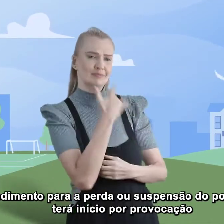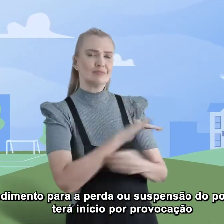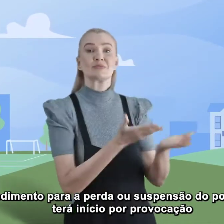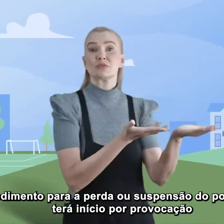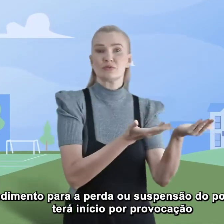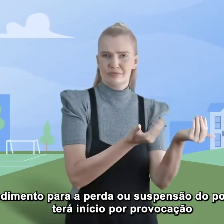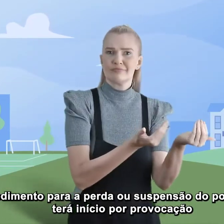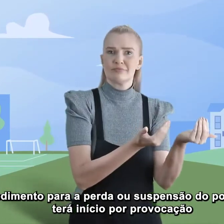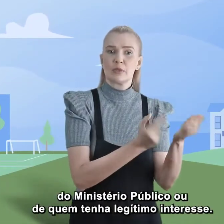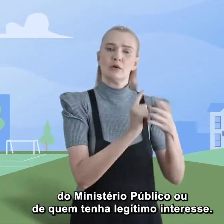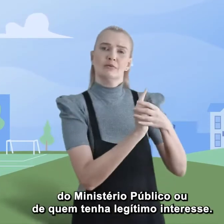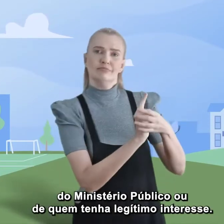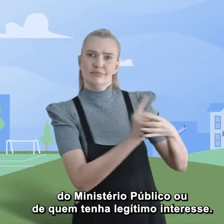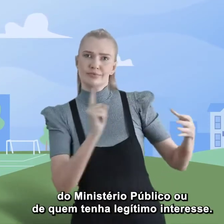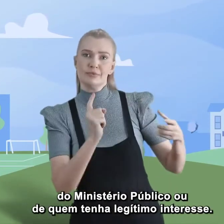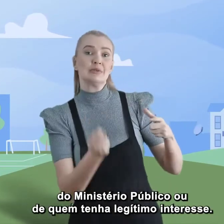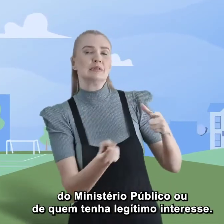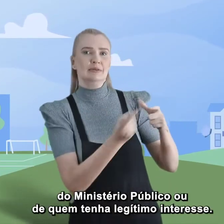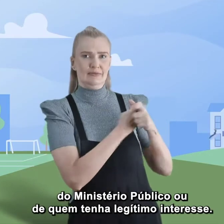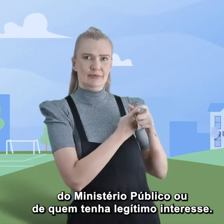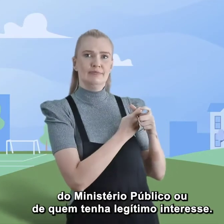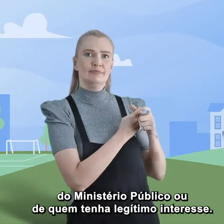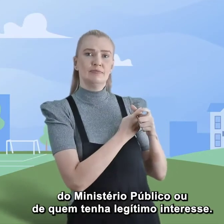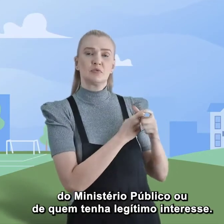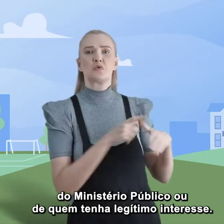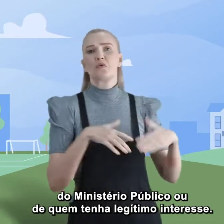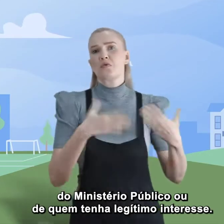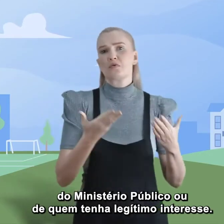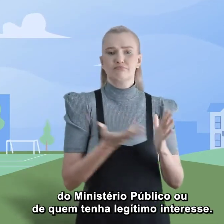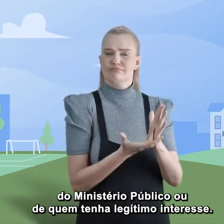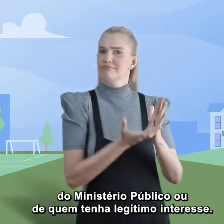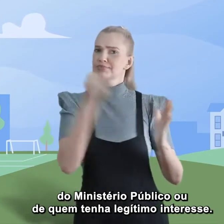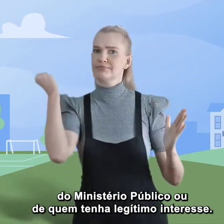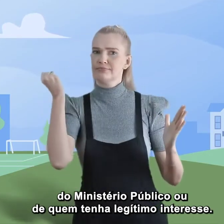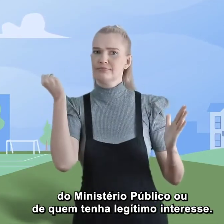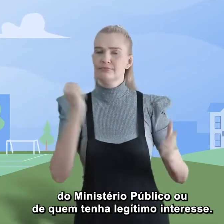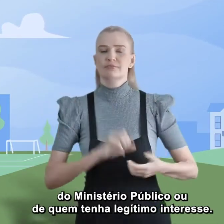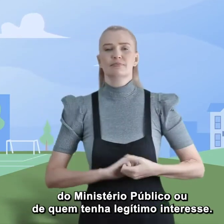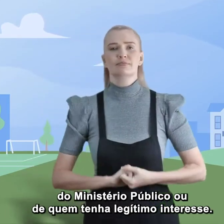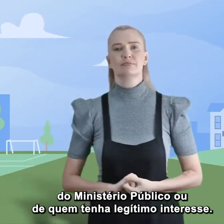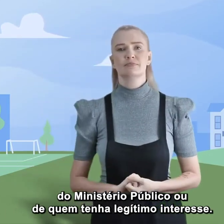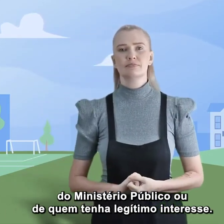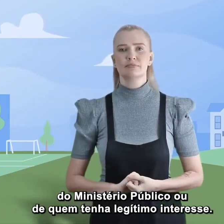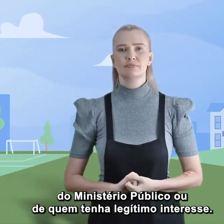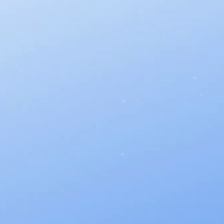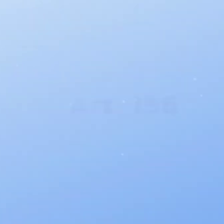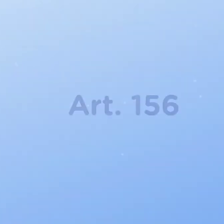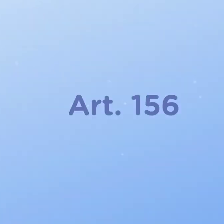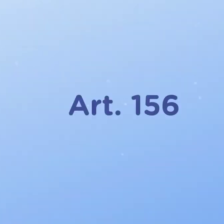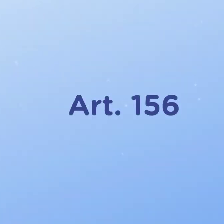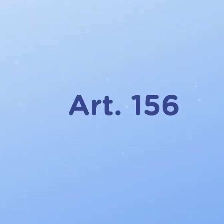por provocação do Ministério Público ou de quem tenha legítimo interesse.